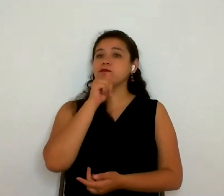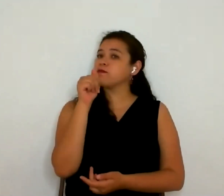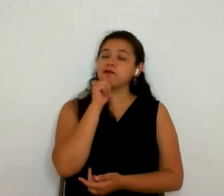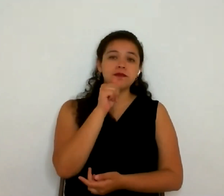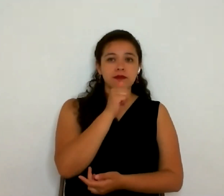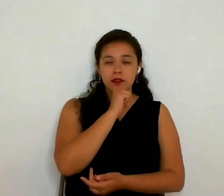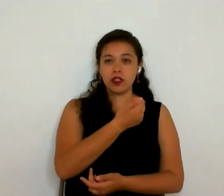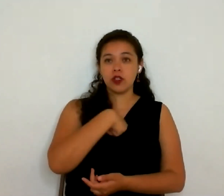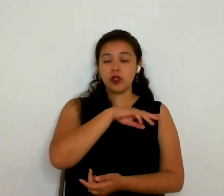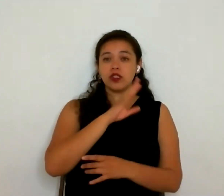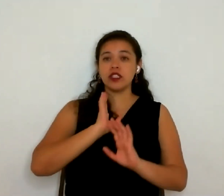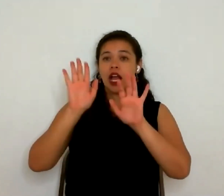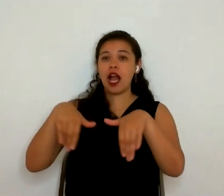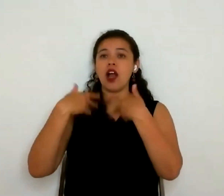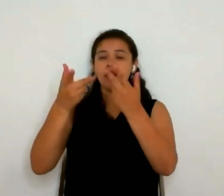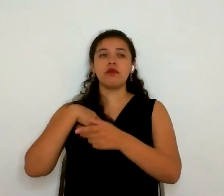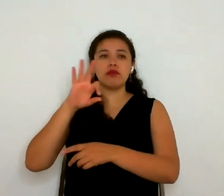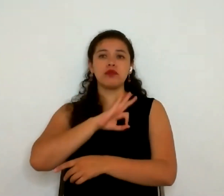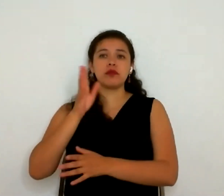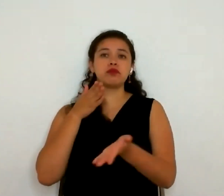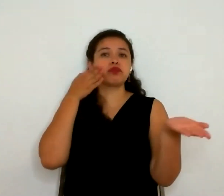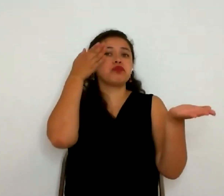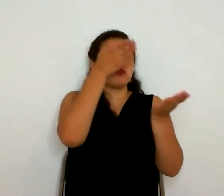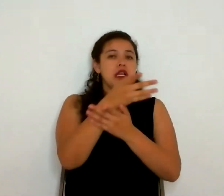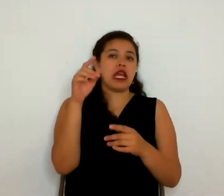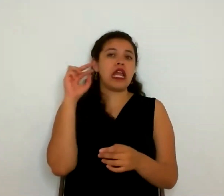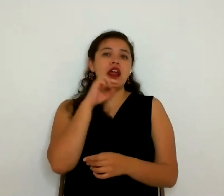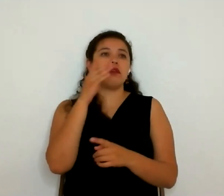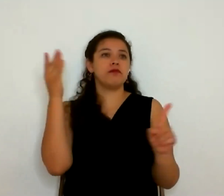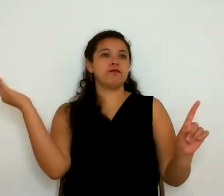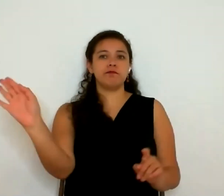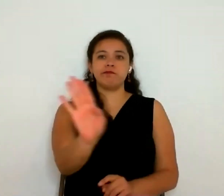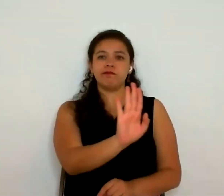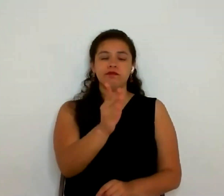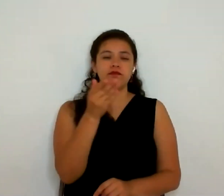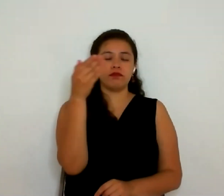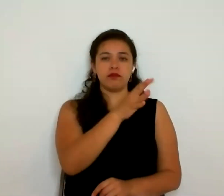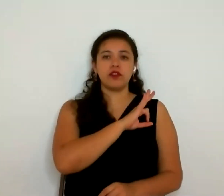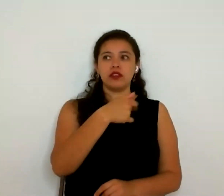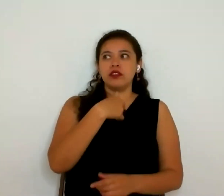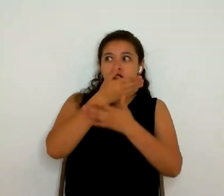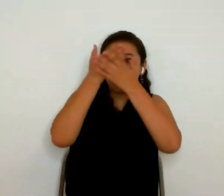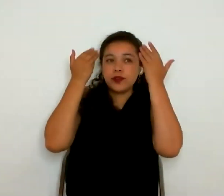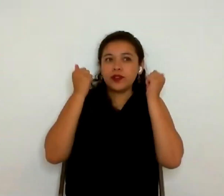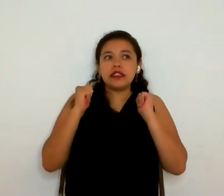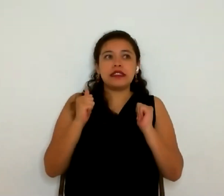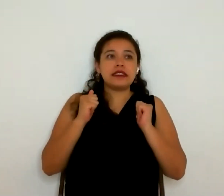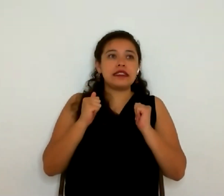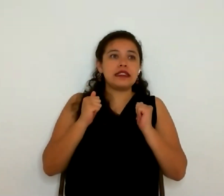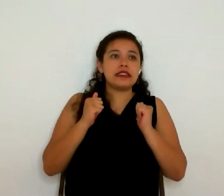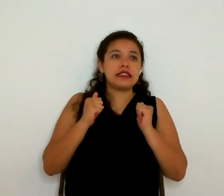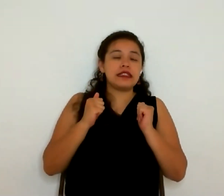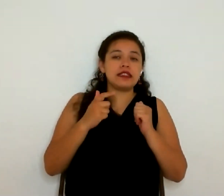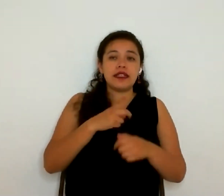como externos pudiéramos recurrir directamente pues no lo sé es así tengan que verlo con la